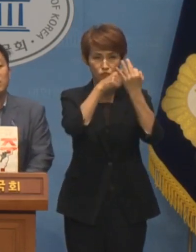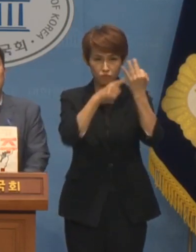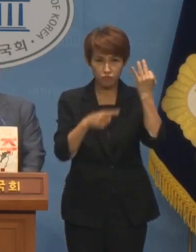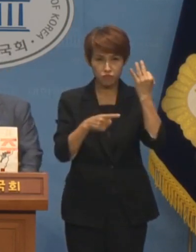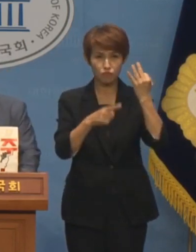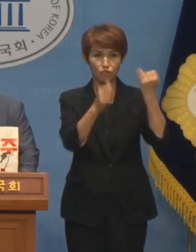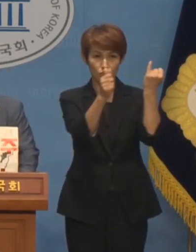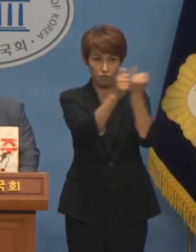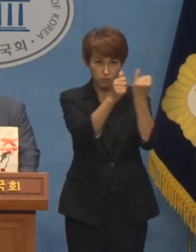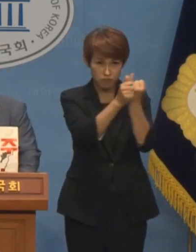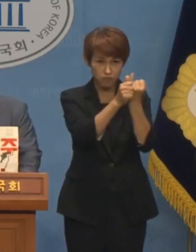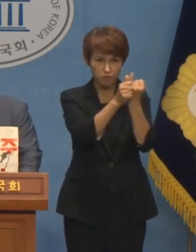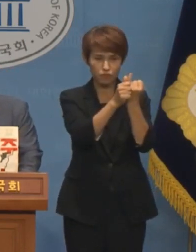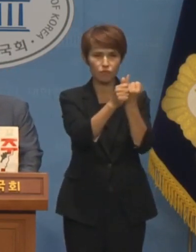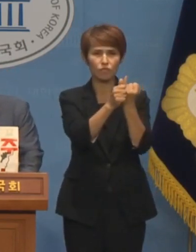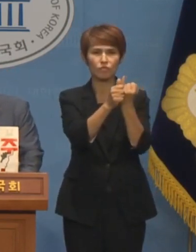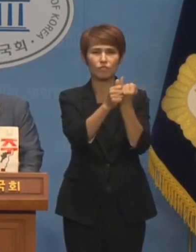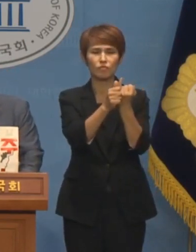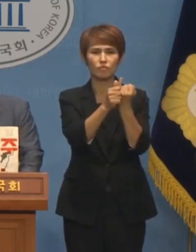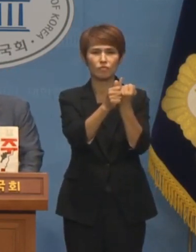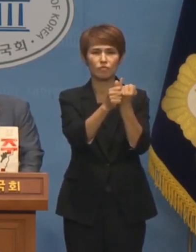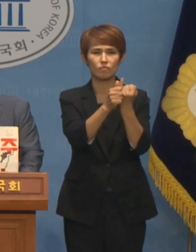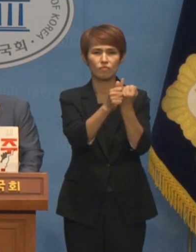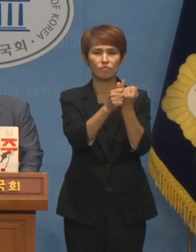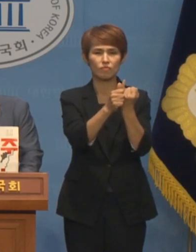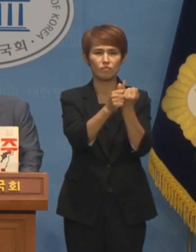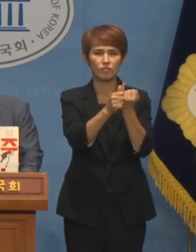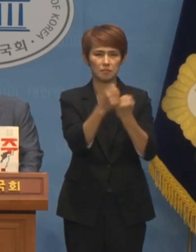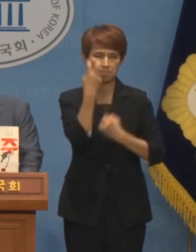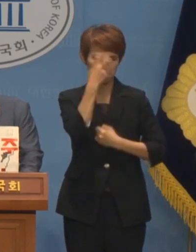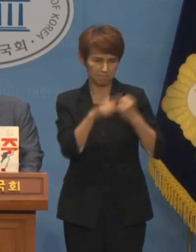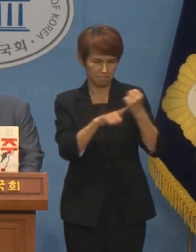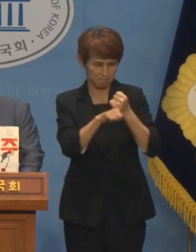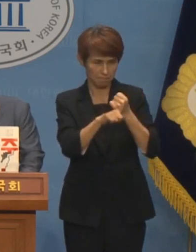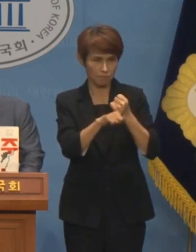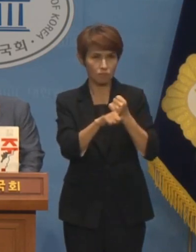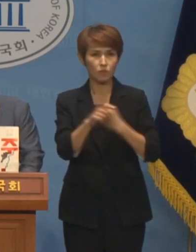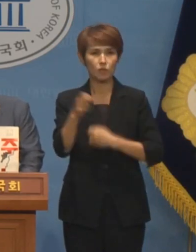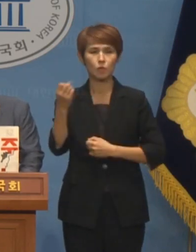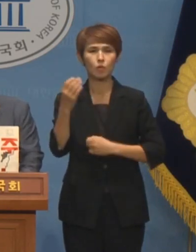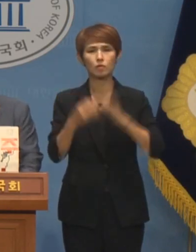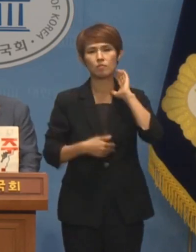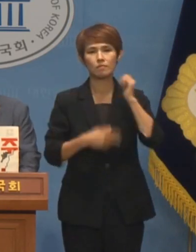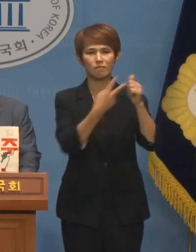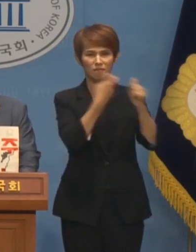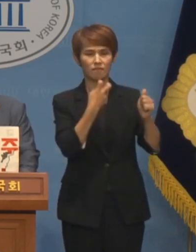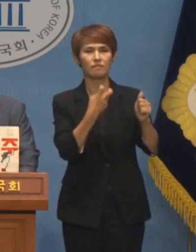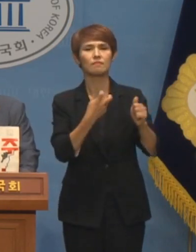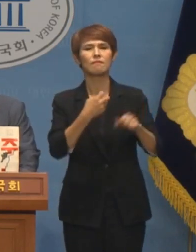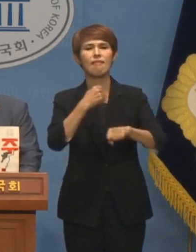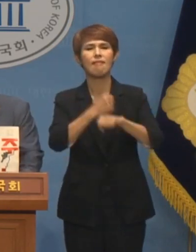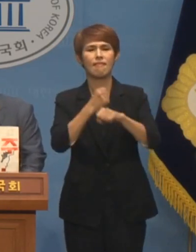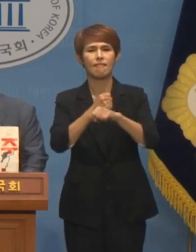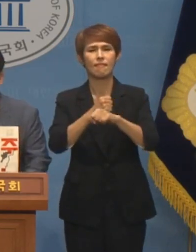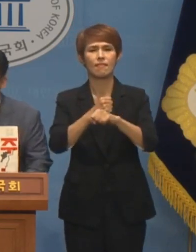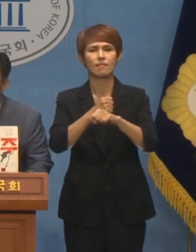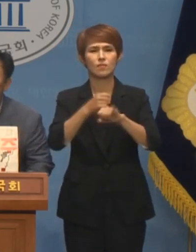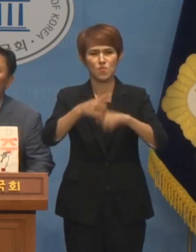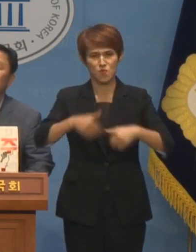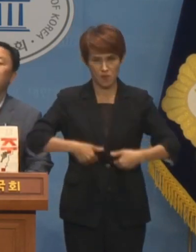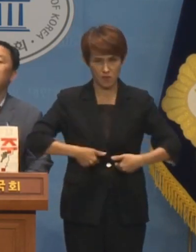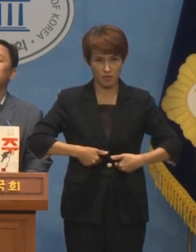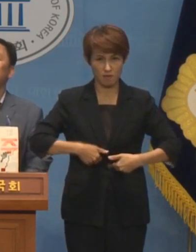또는 국민들이 부르짖는 탄핵 논의가 불가피하다는 점을 강조하기 위해서 이렇게 저희들 역시 긴급하게 모였습니다.